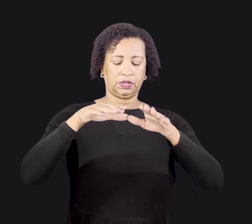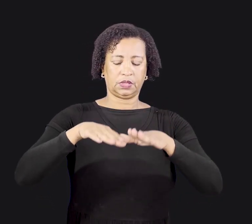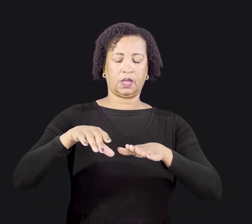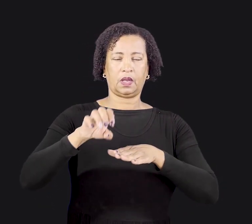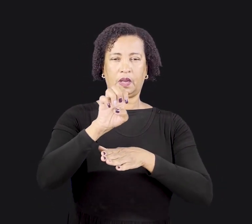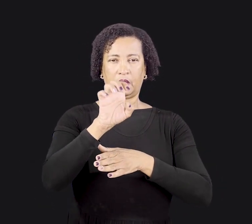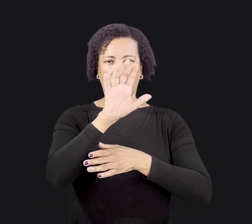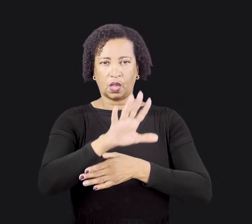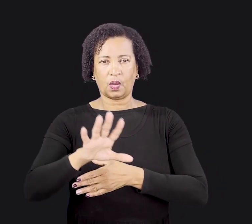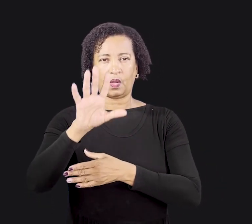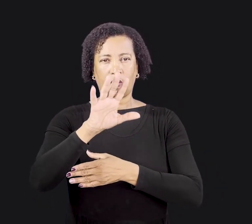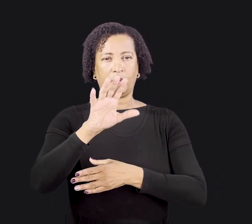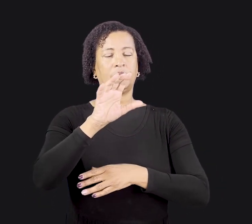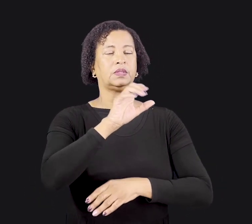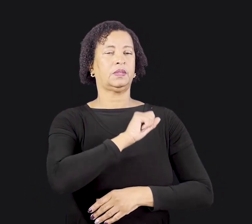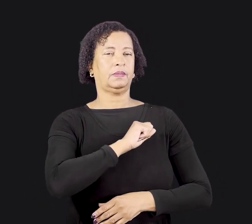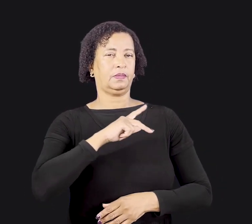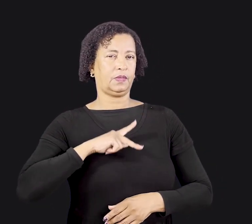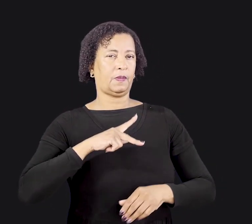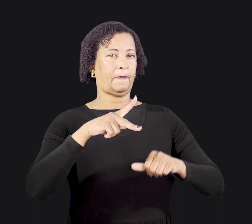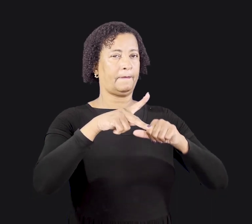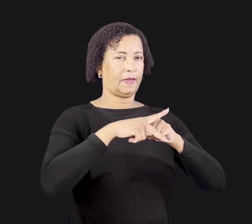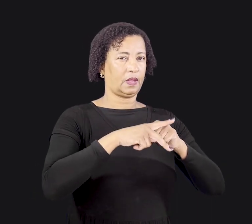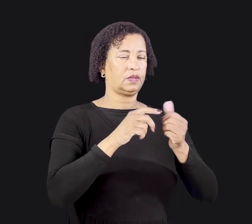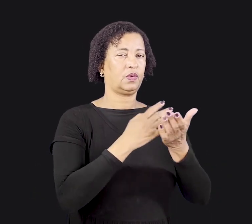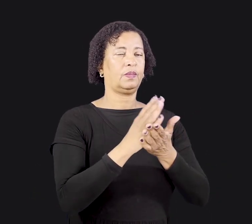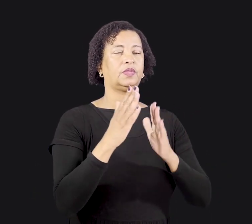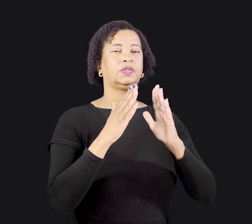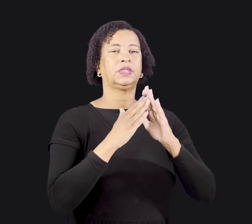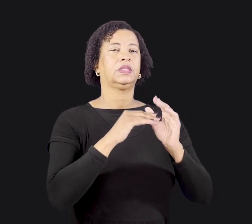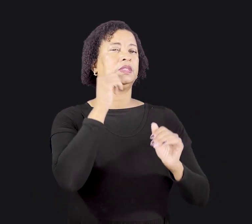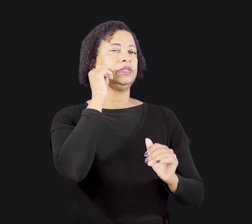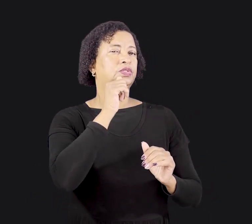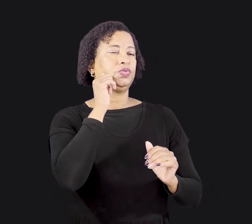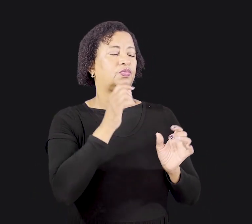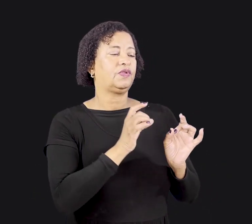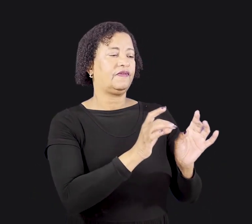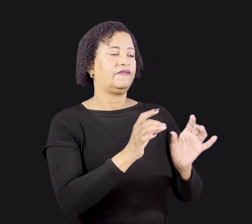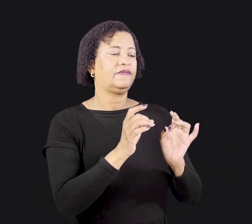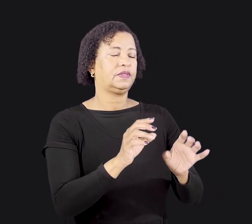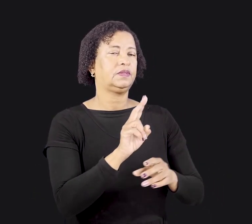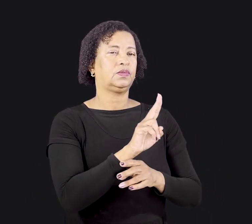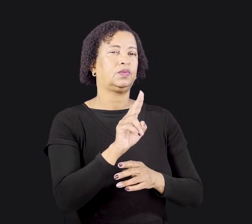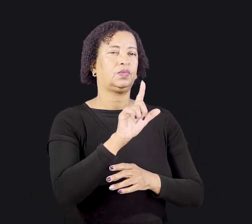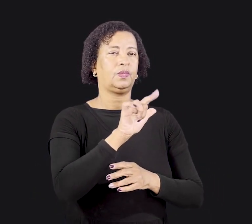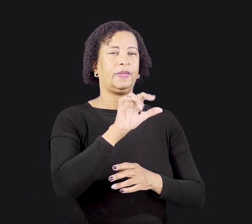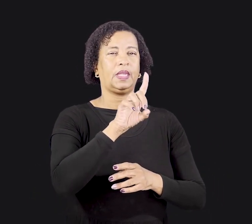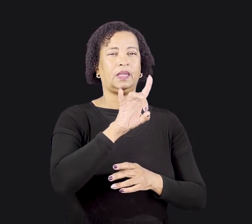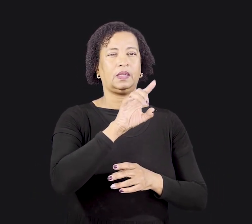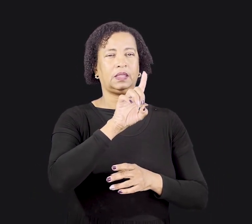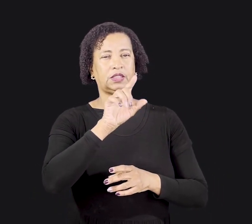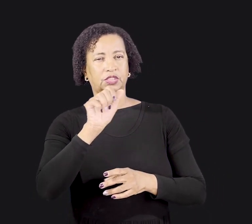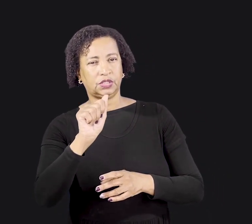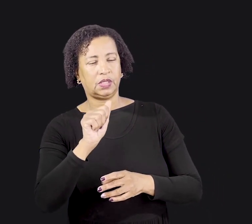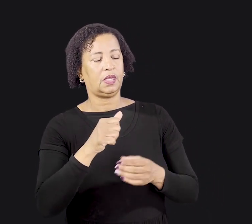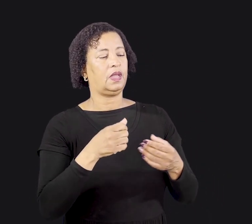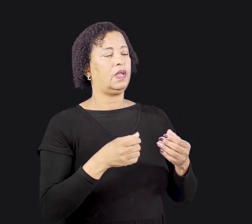Paulo começou na casa de uma mulher vendedora de púrpuras chamada Lídia. Provavelmente ela vendia púrpuras para pessoas